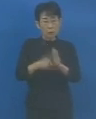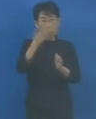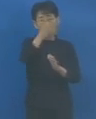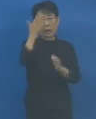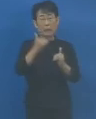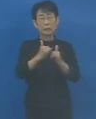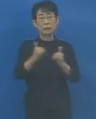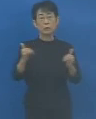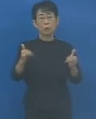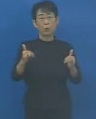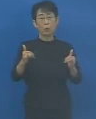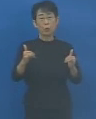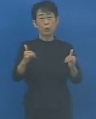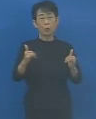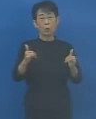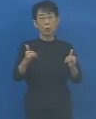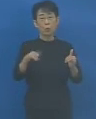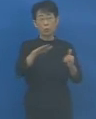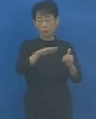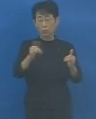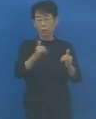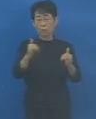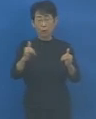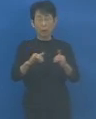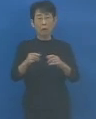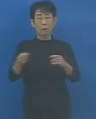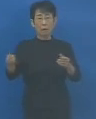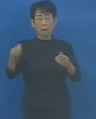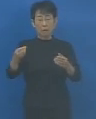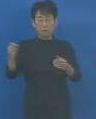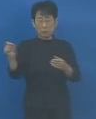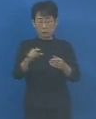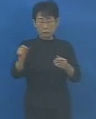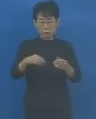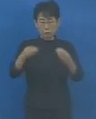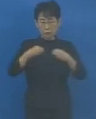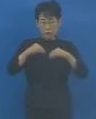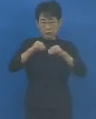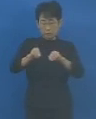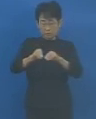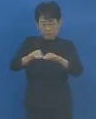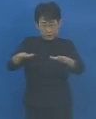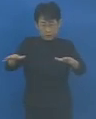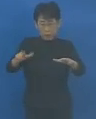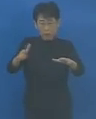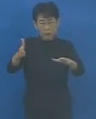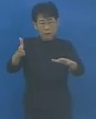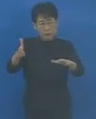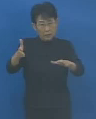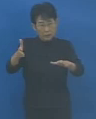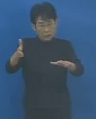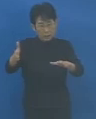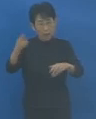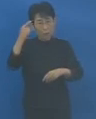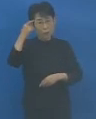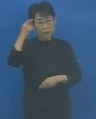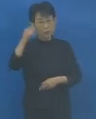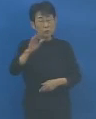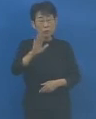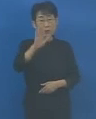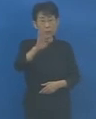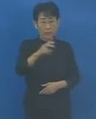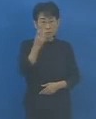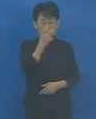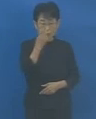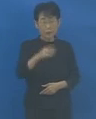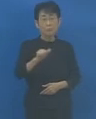の感染があの本県でも急速に広がっているのではないかという印象を持っています。またあのこれからよく調査をしてみたいと